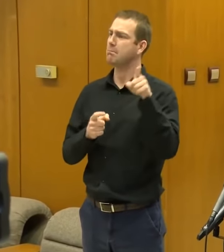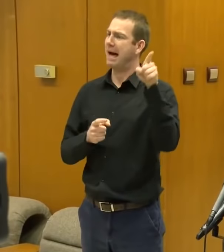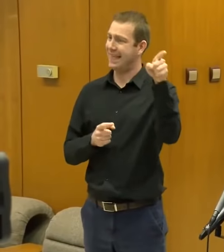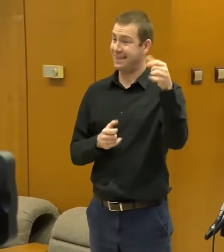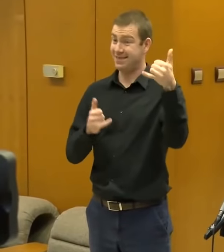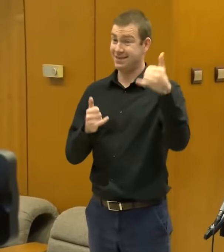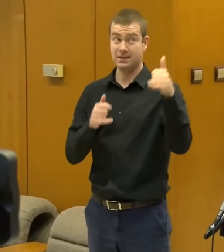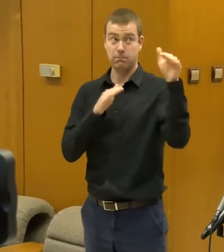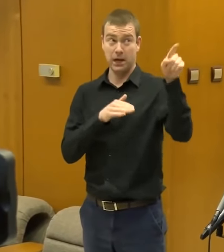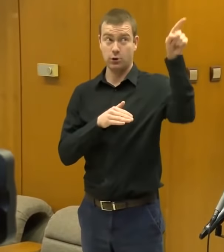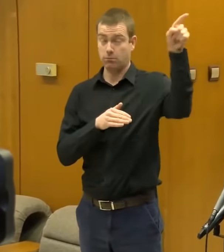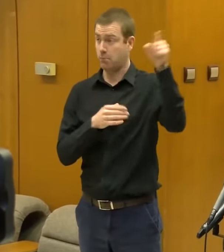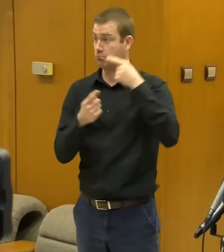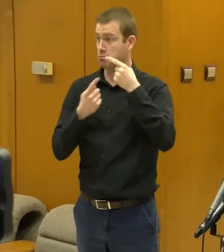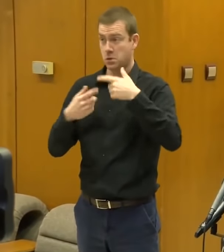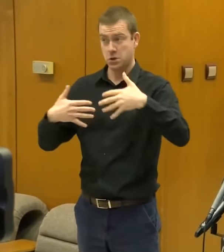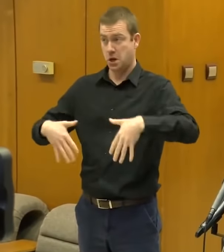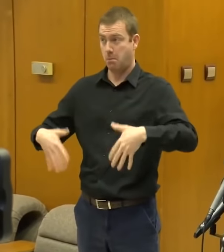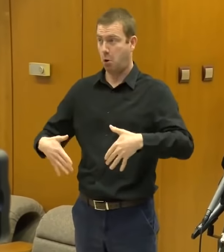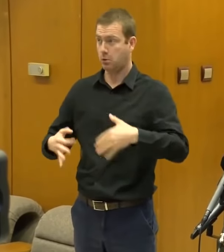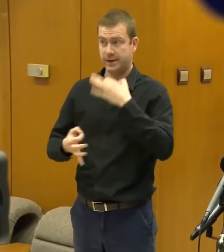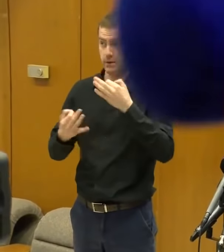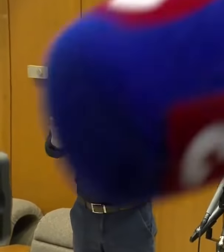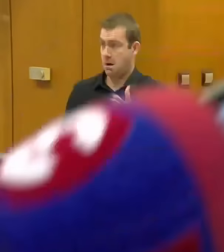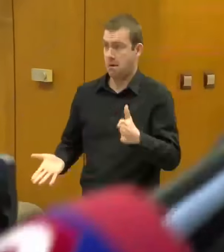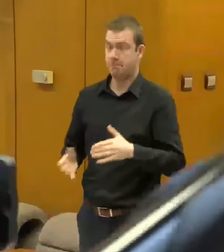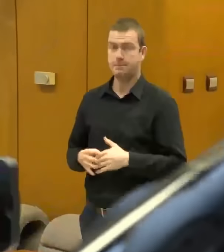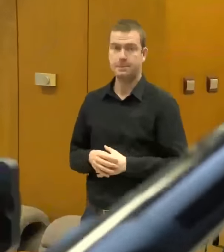nebol, takže neviem, nemám tú informáciu.